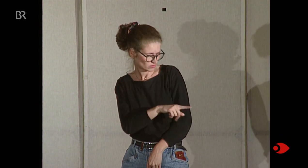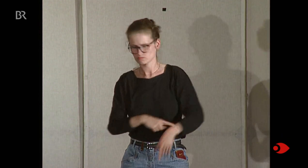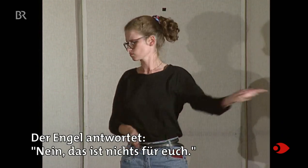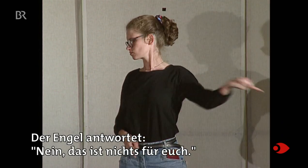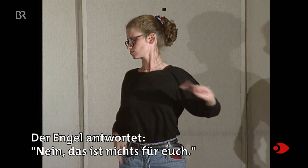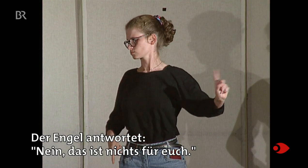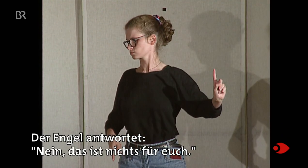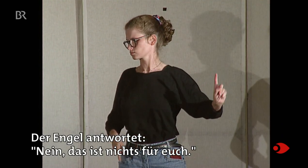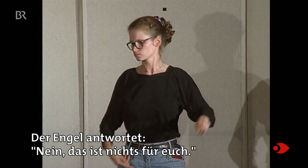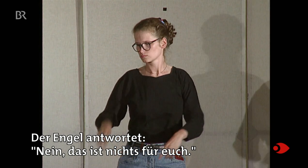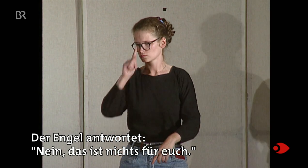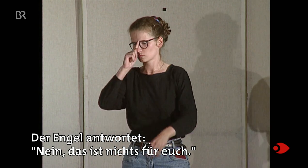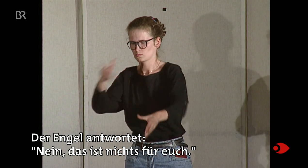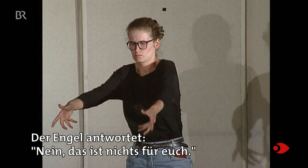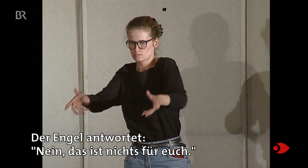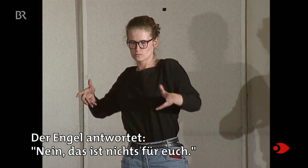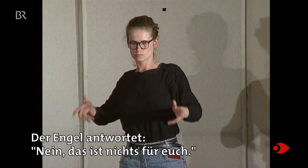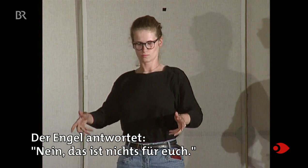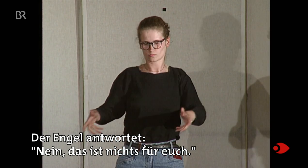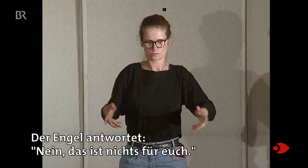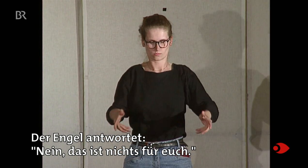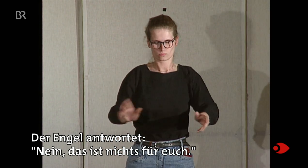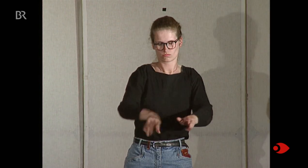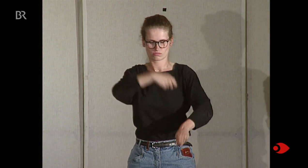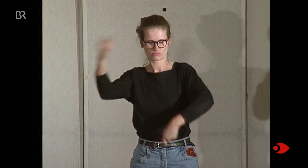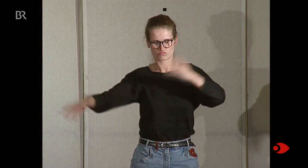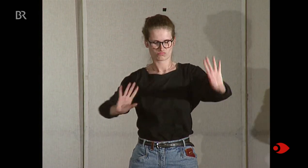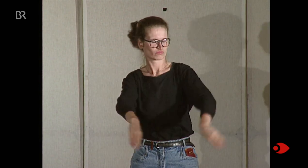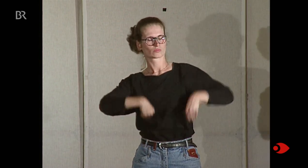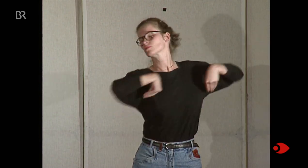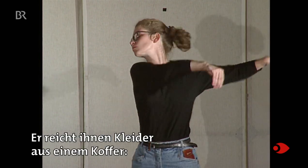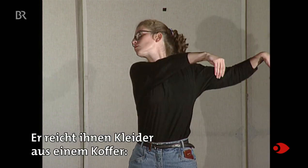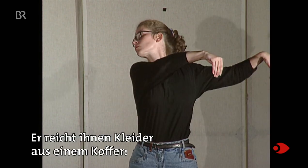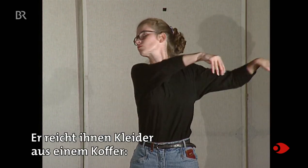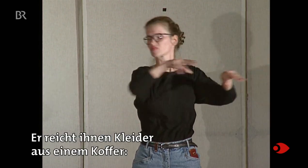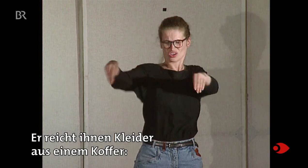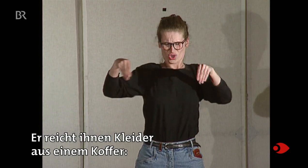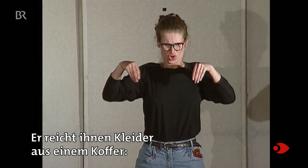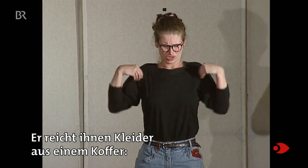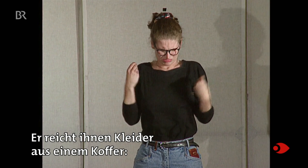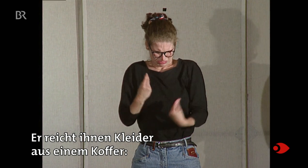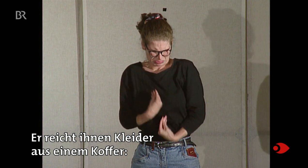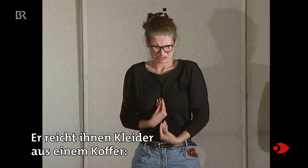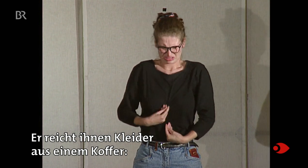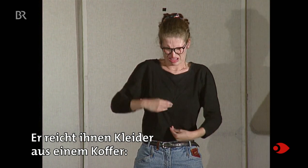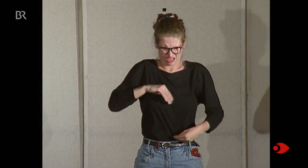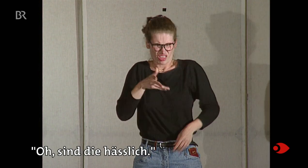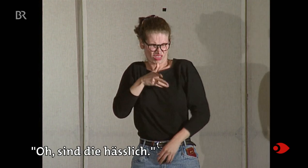Der Engel antwortet, nein, das ist nichts für euch. Er reicht ihnen Kleider aus einem Koffer. Oh,